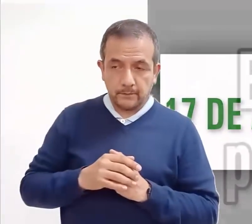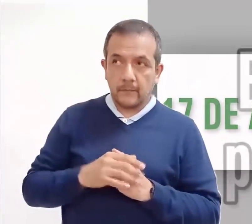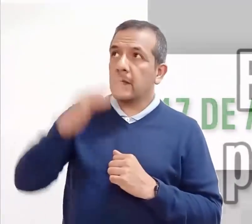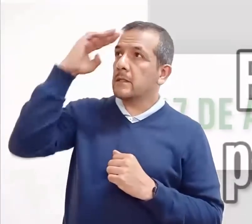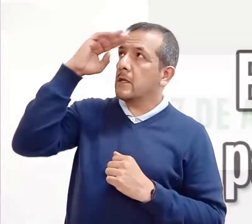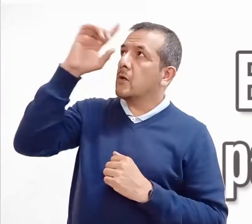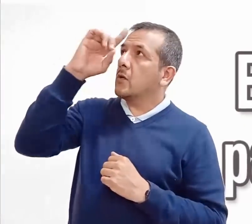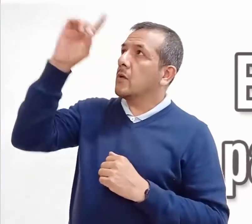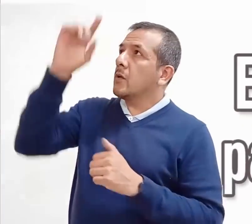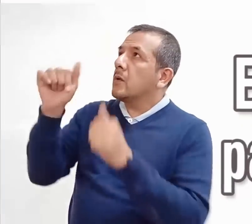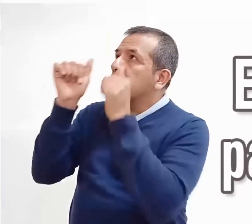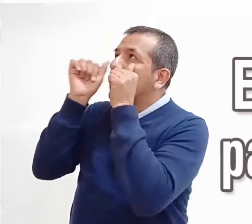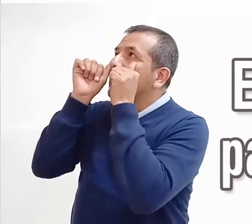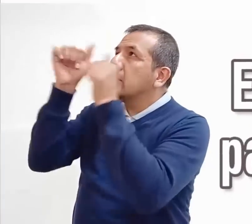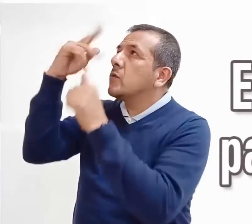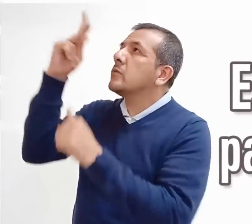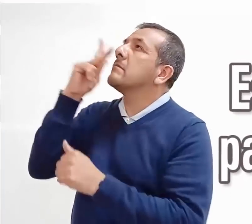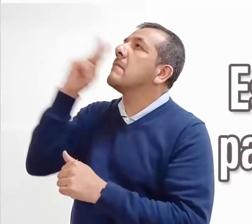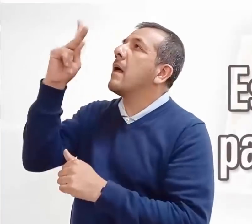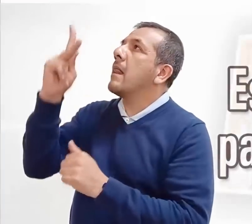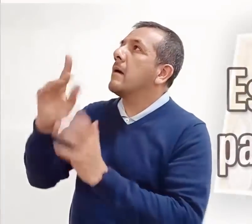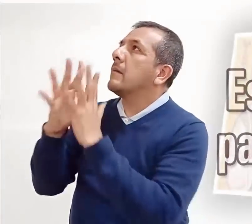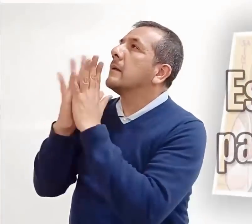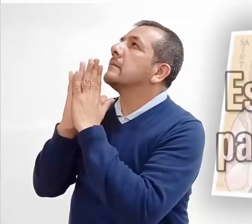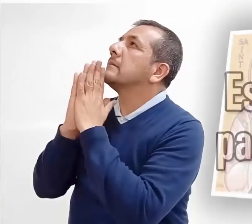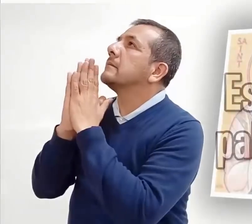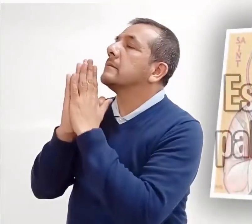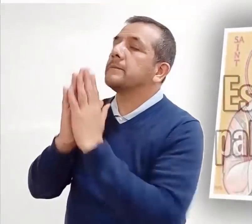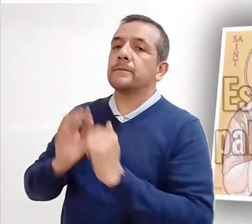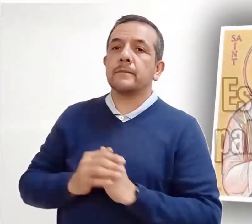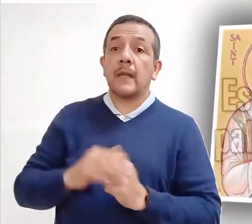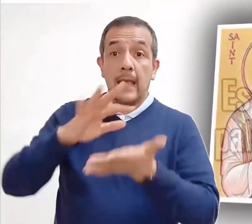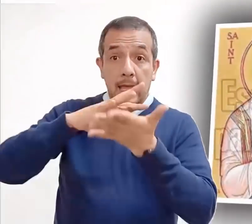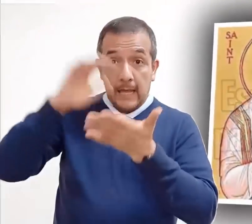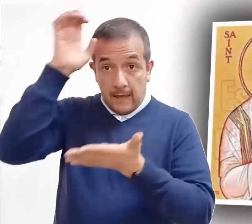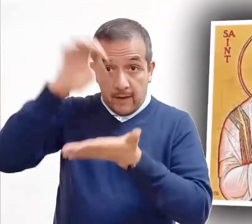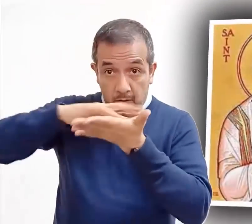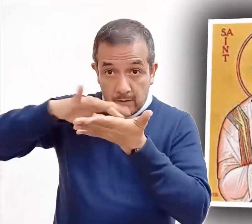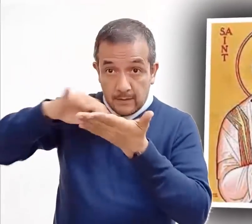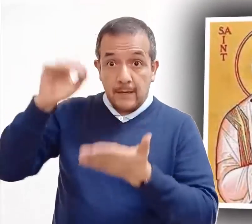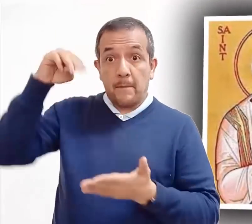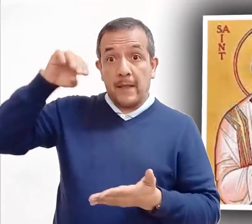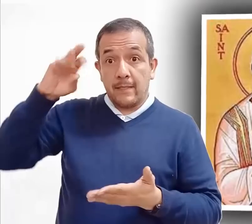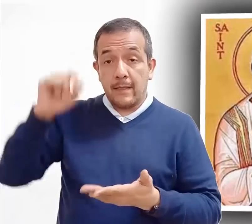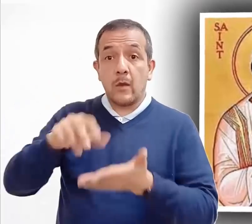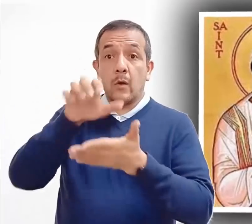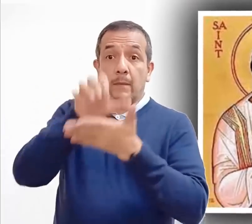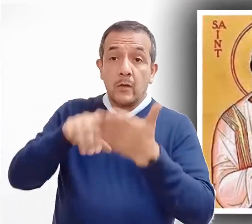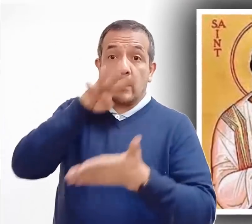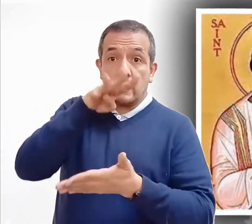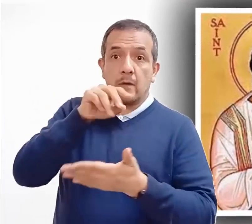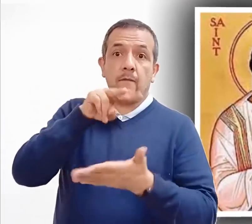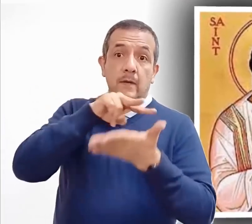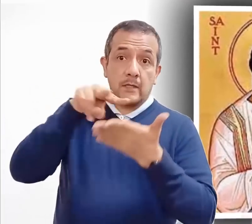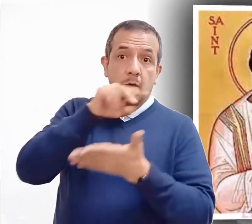El 17 de agosto. Escucharé tus palabras, Señor. Evangelio según San Mateo, capítulo 19,